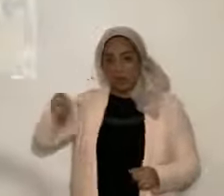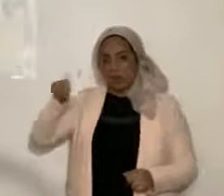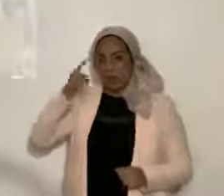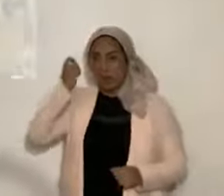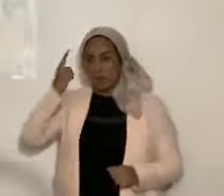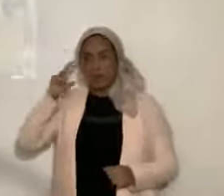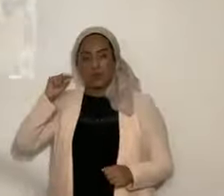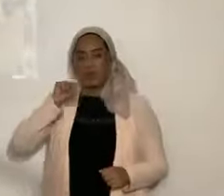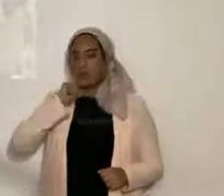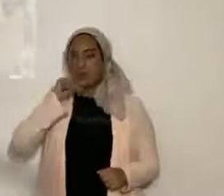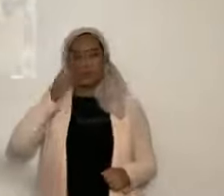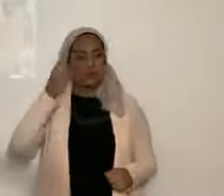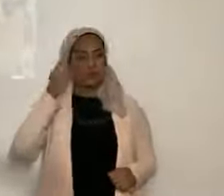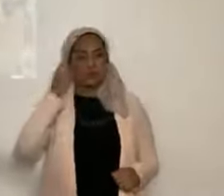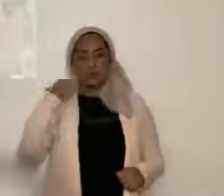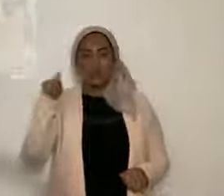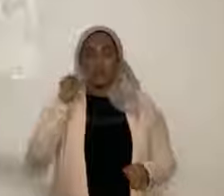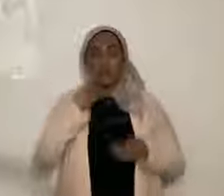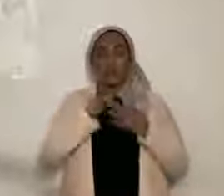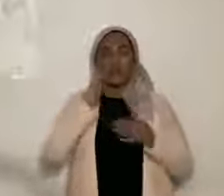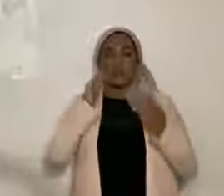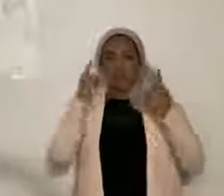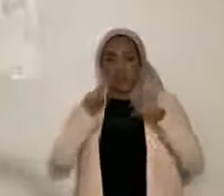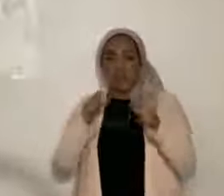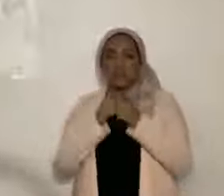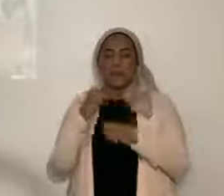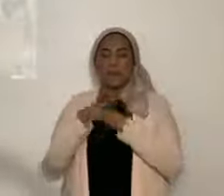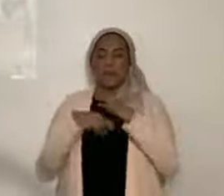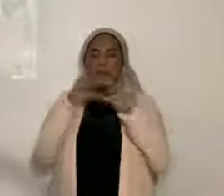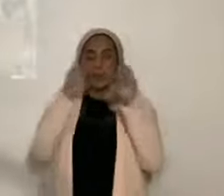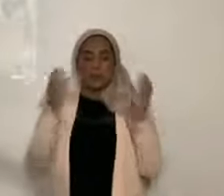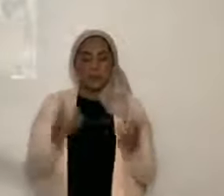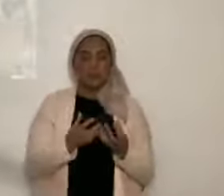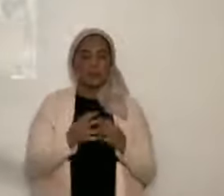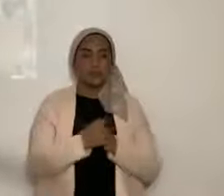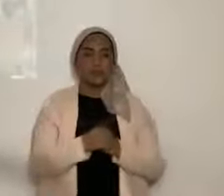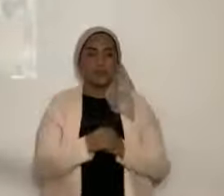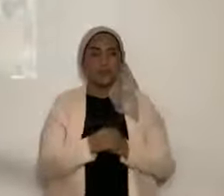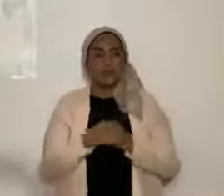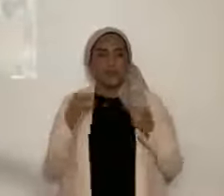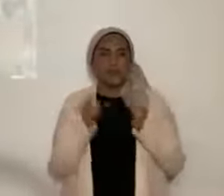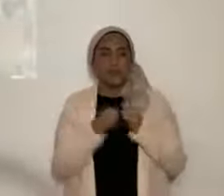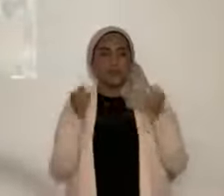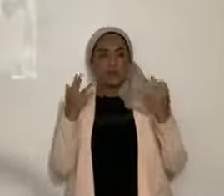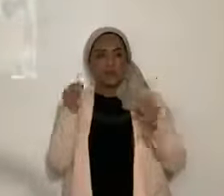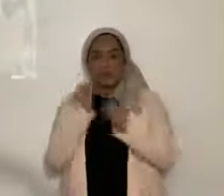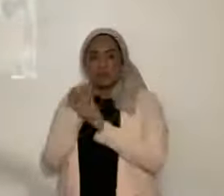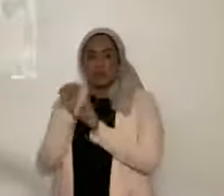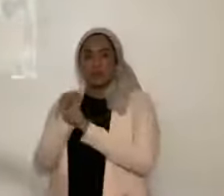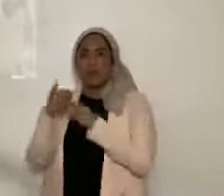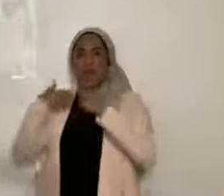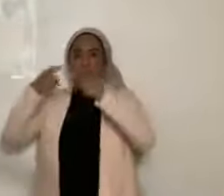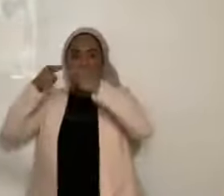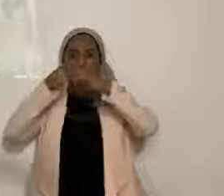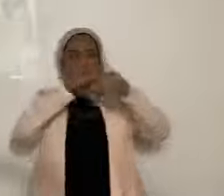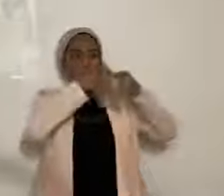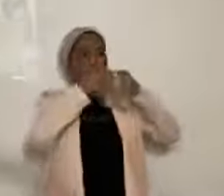¿entendieron? No entendieron nada. Eso va a suceder con el mundo. Y luego con tanto engaño que hay ovnis y que